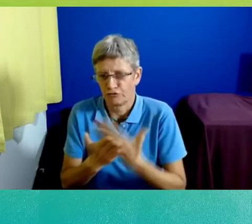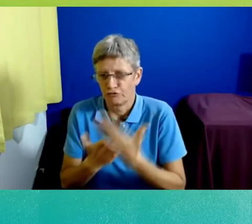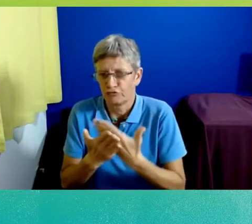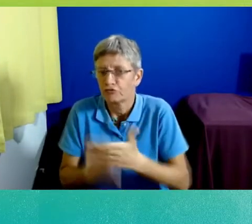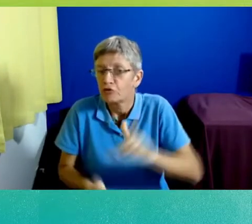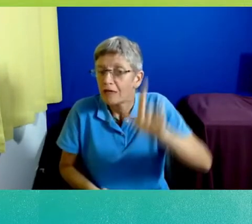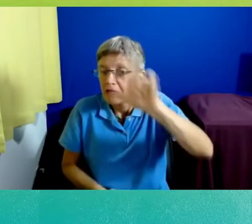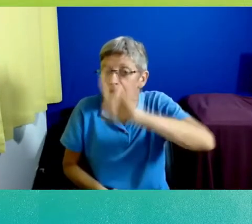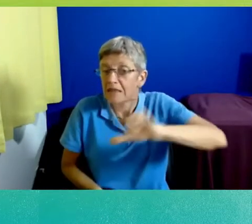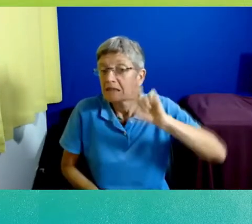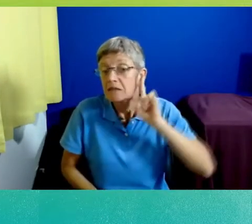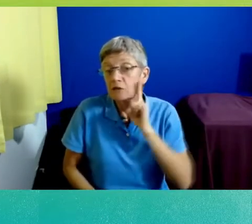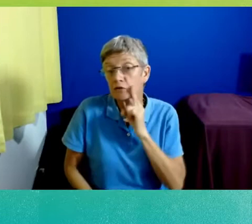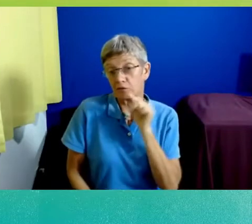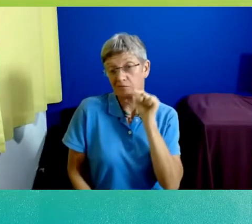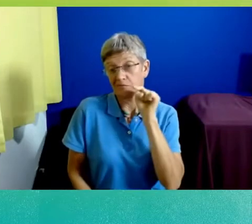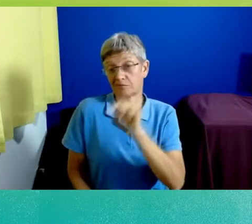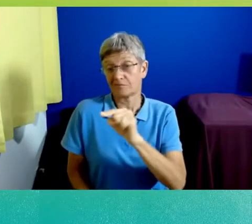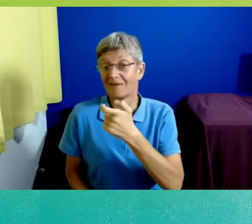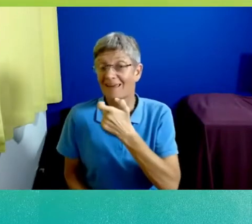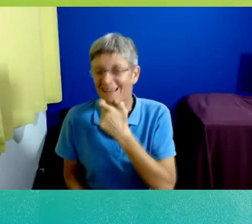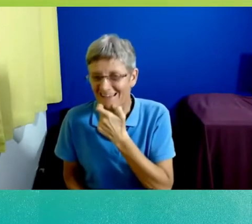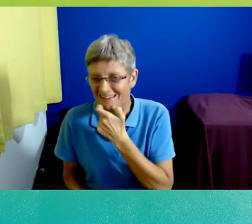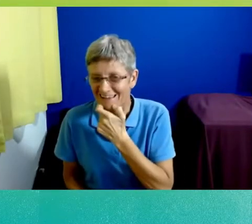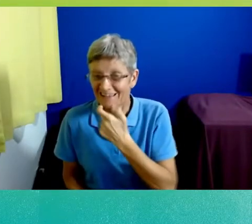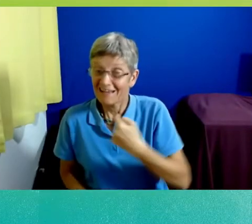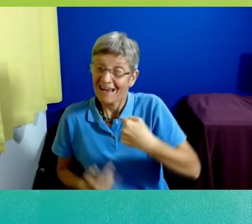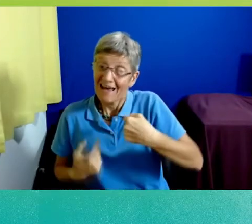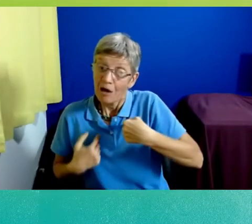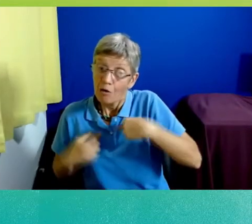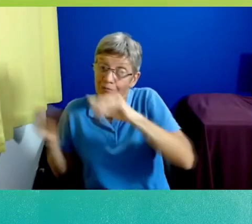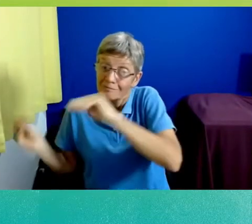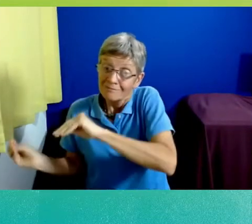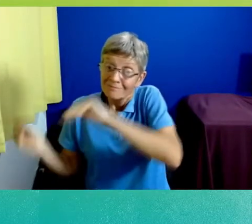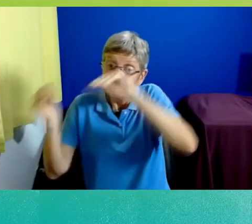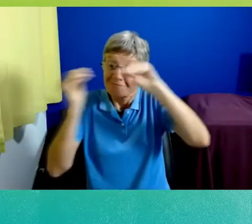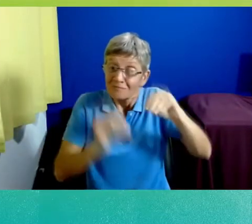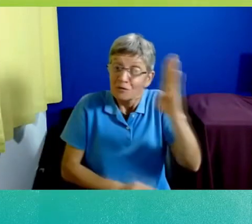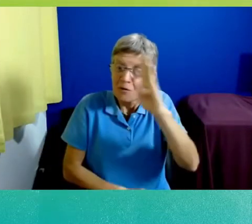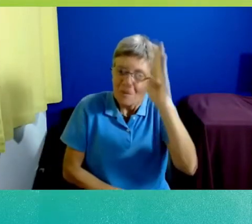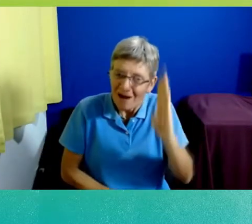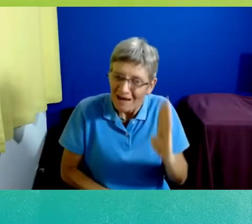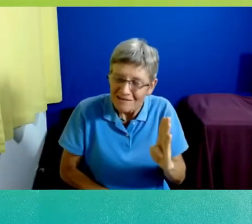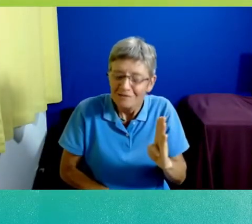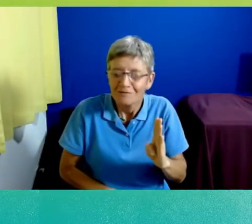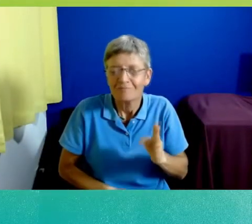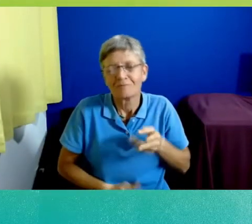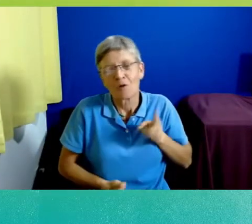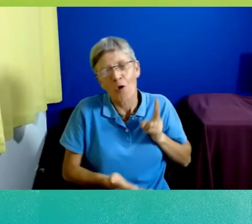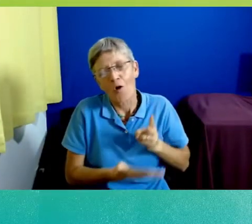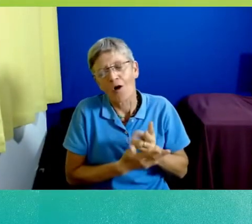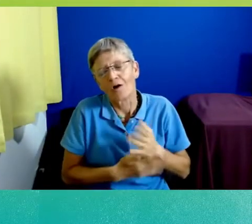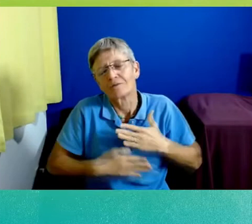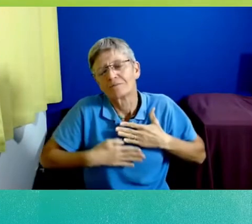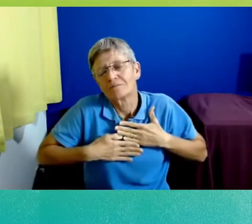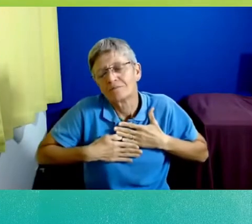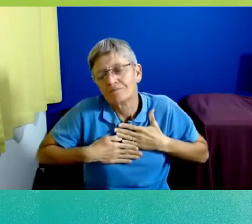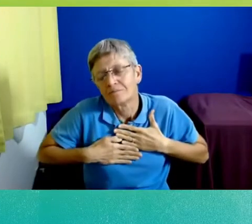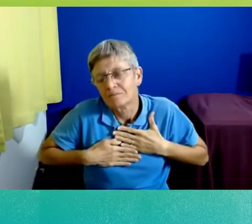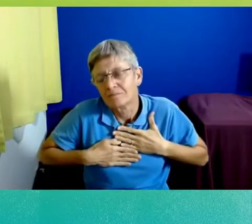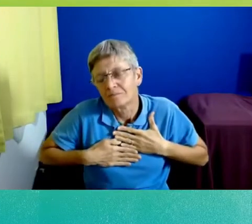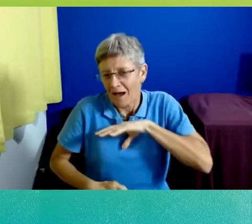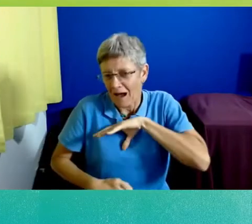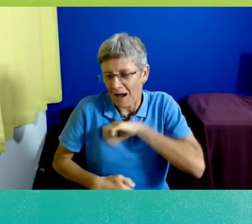por 20 anos estudei a literatura surda inglesa. Então me mudei para o